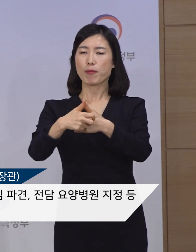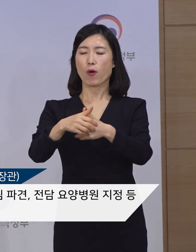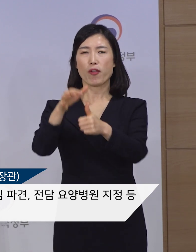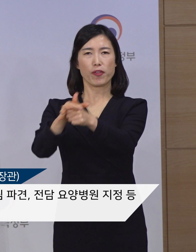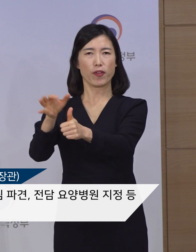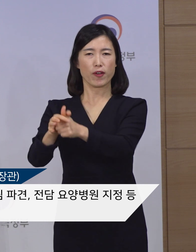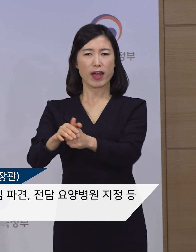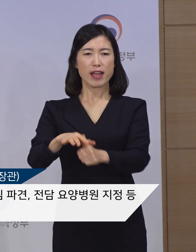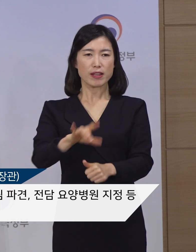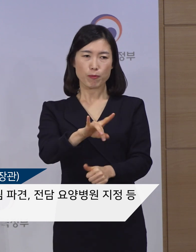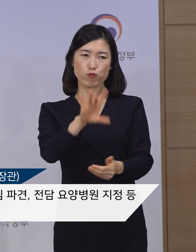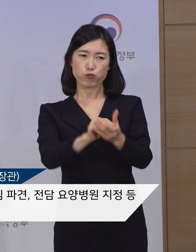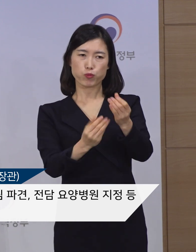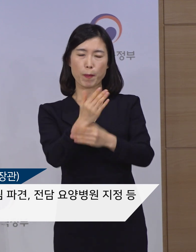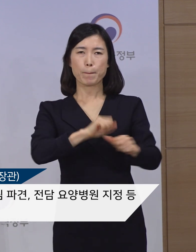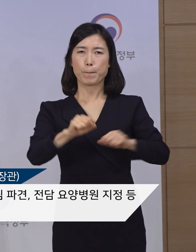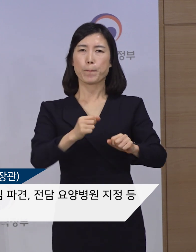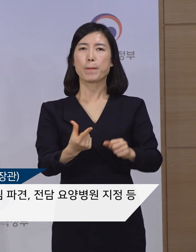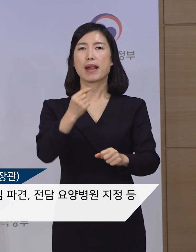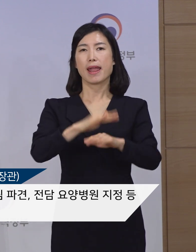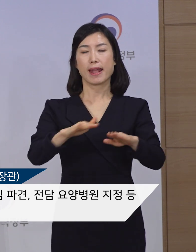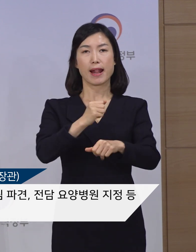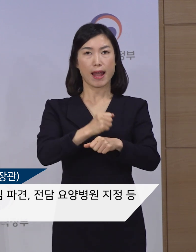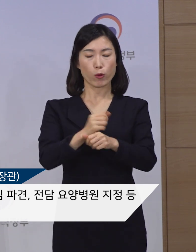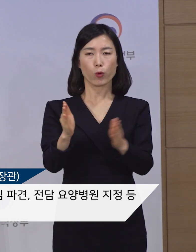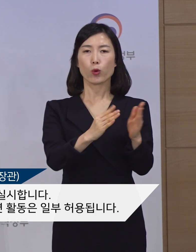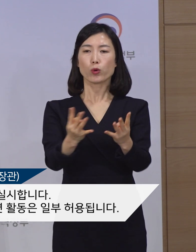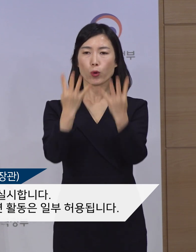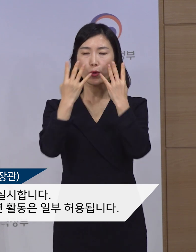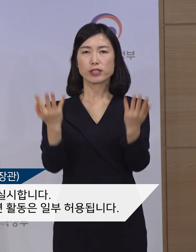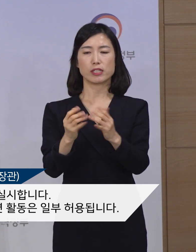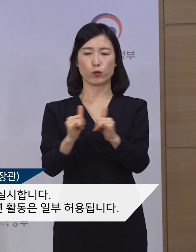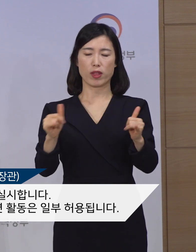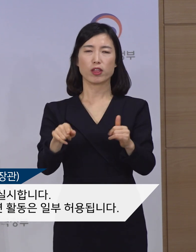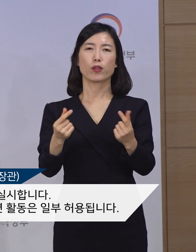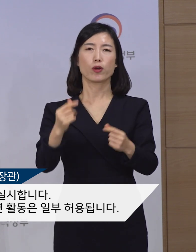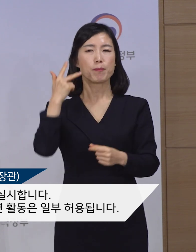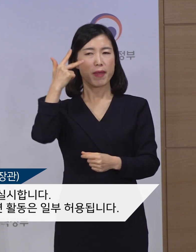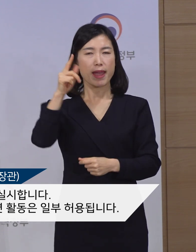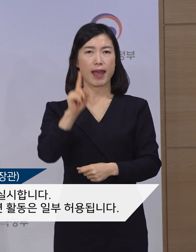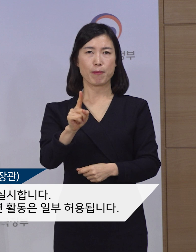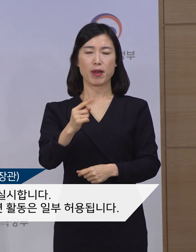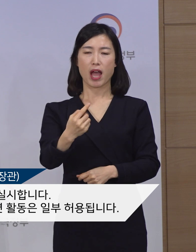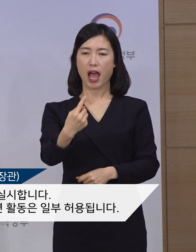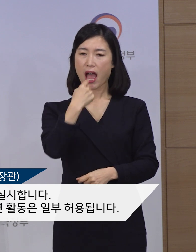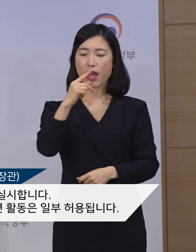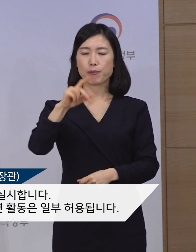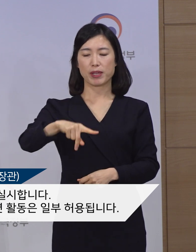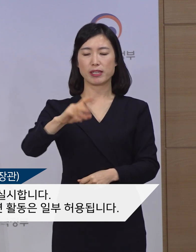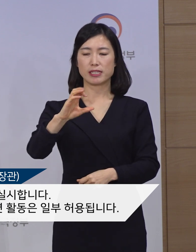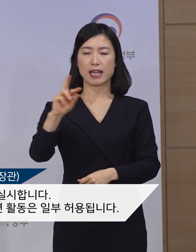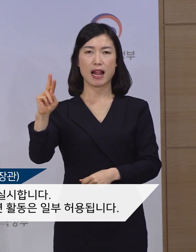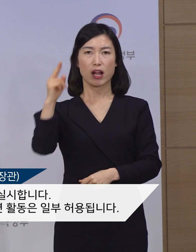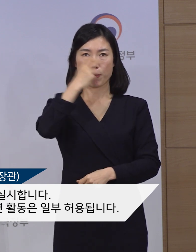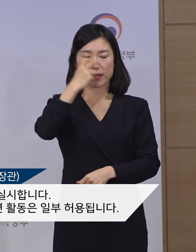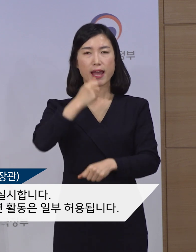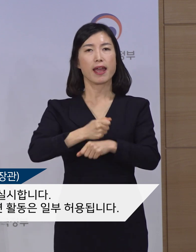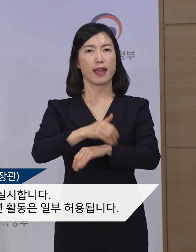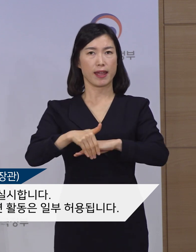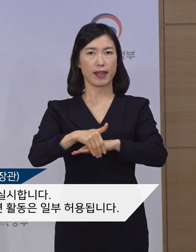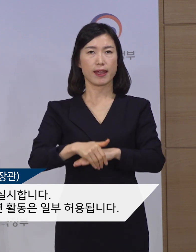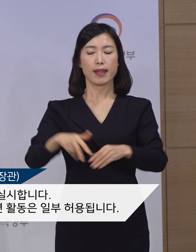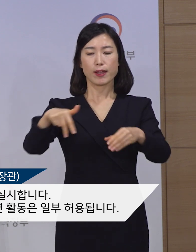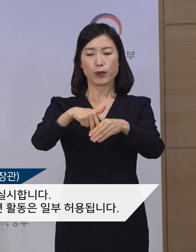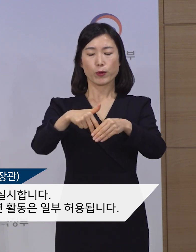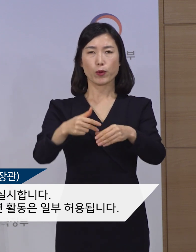지정 등 초기 대응을 계속 유지합니다. 교정시설 직원에 대해서도 주일에 PCR 검사를